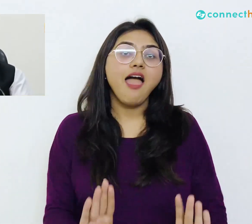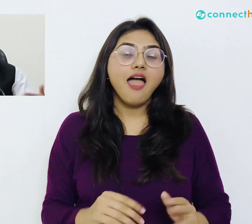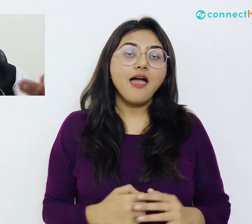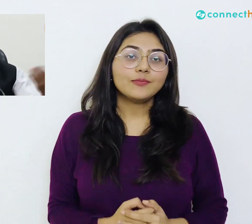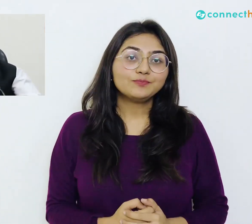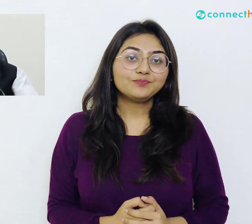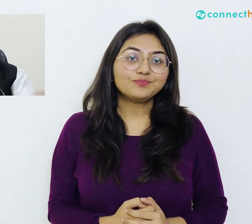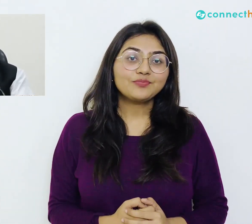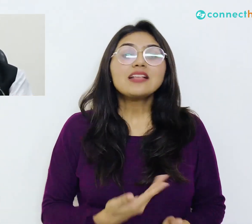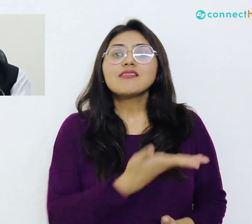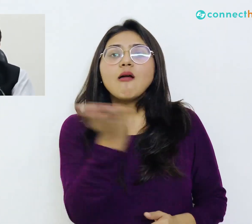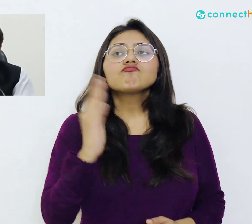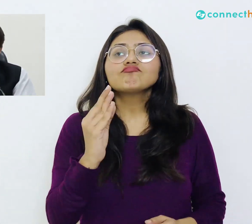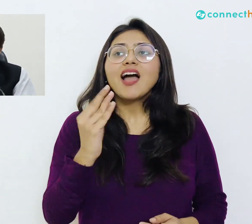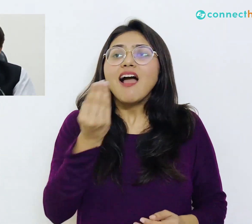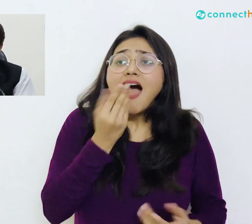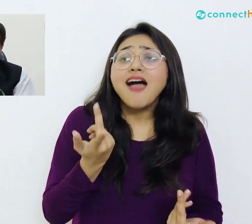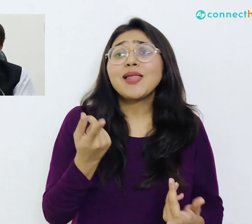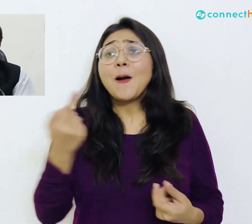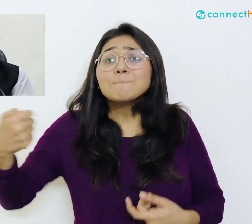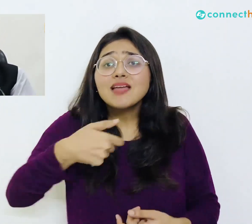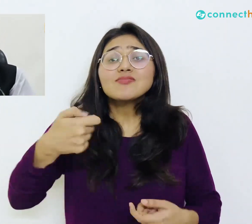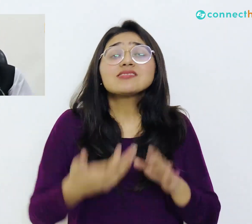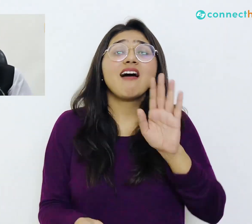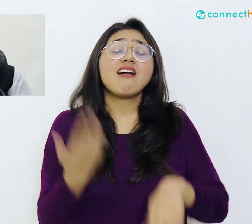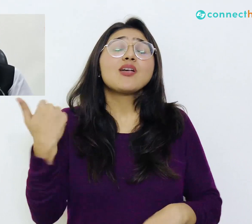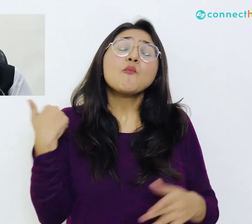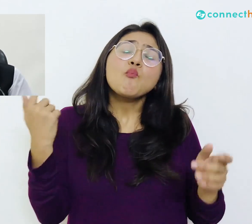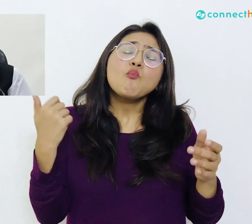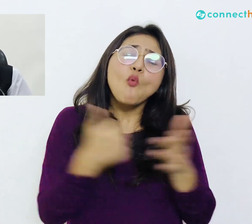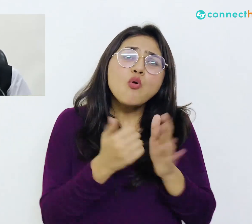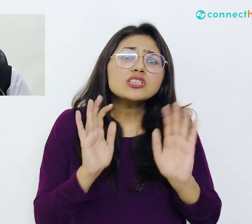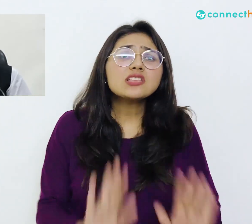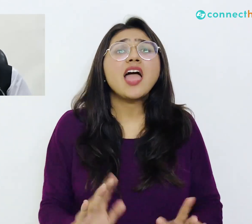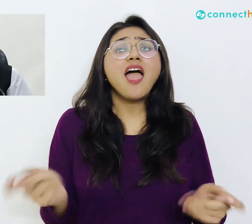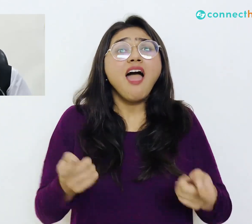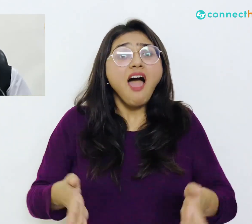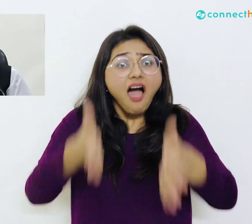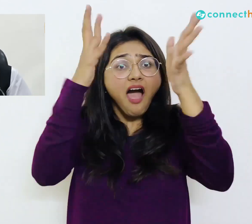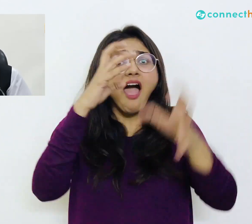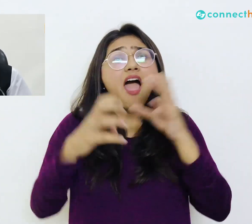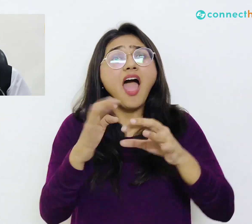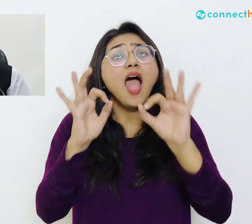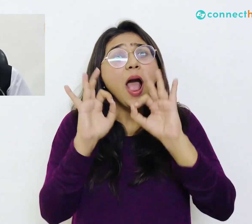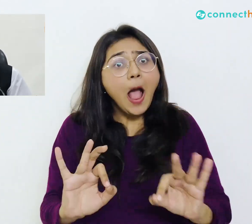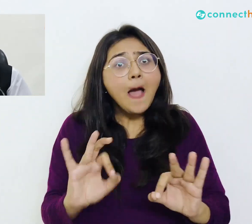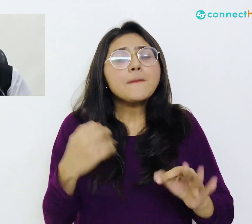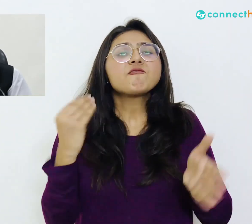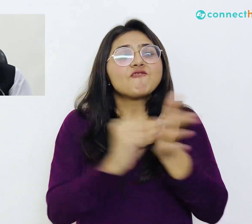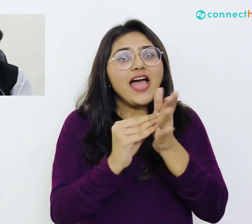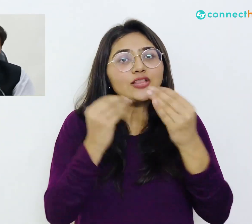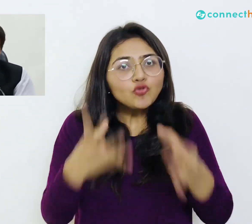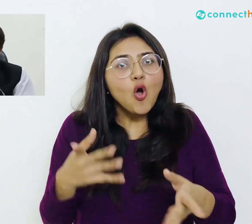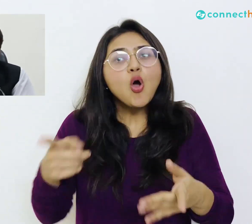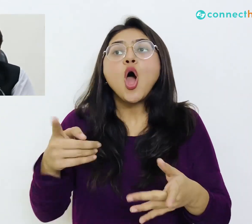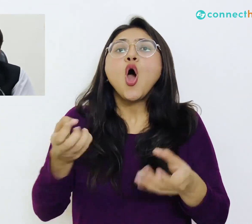کے سامنے اس کی پوری میں تفصیلات بھی دوں گا. یعنی جس طرح میں نے آج تک شوکت خانم کے لیے پیسے اکٹھے کیے